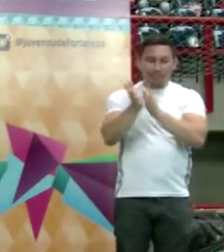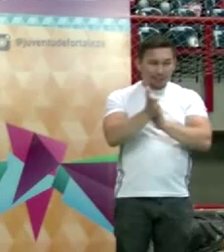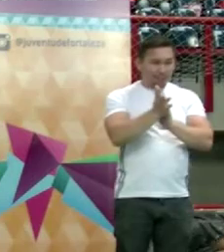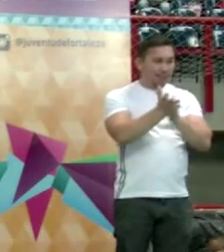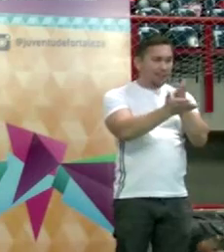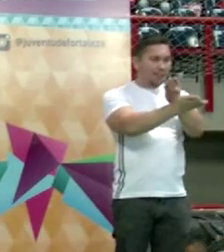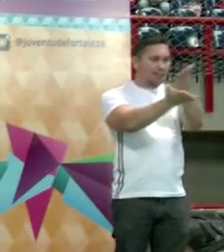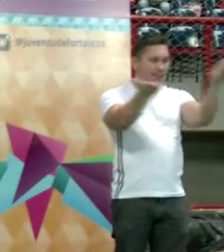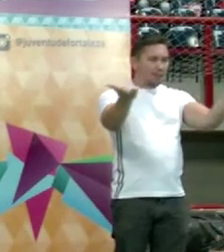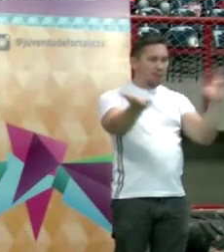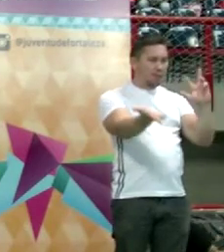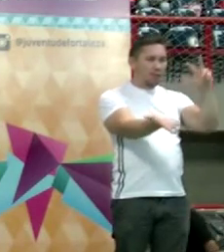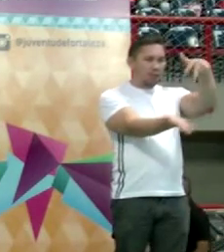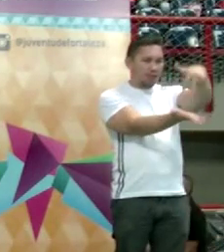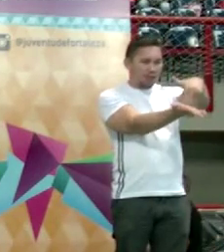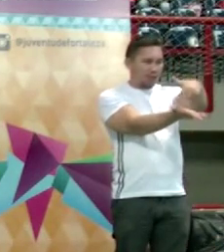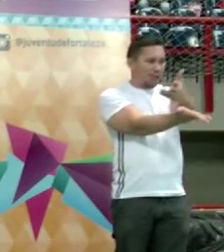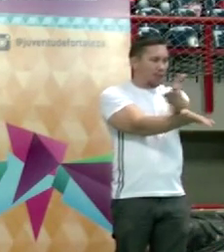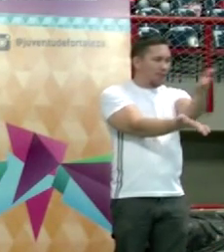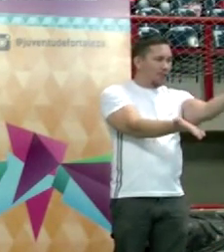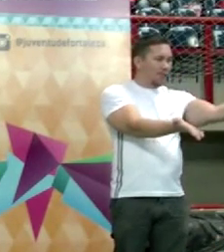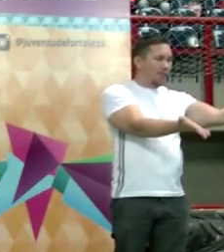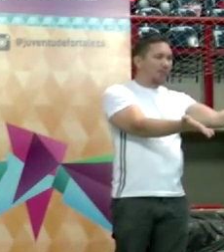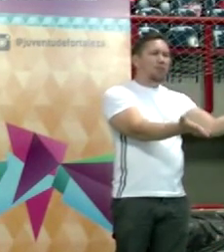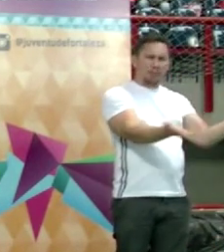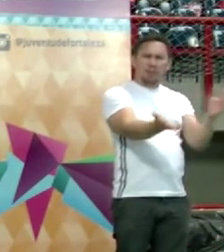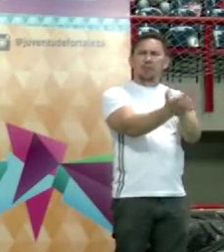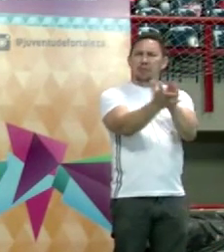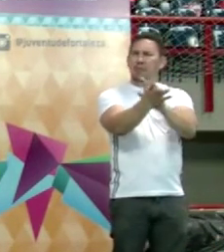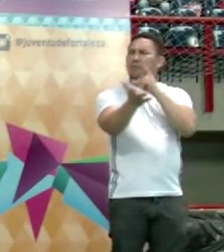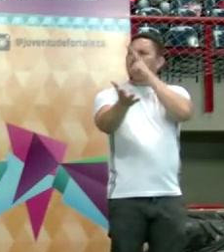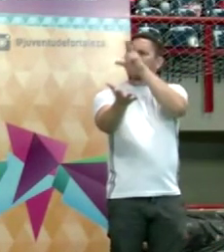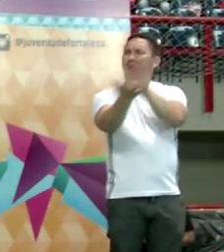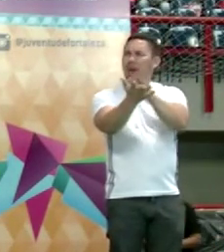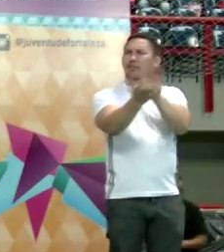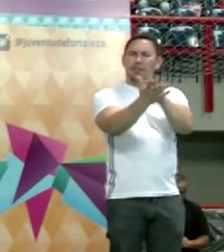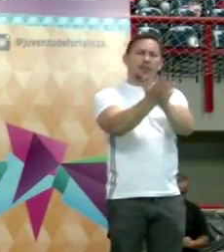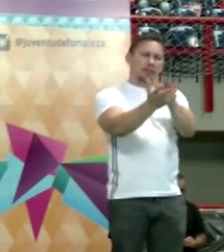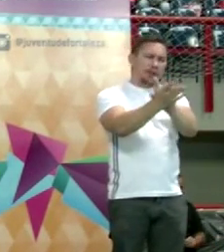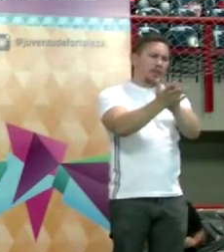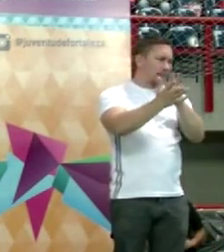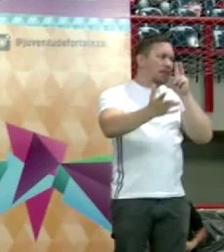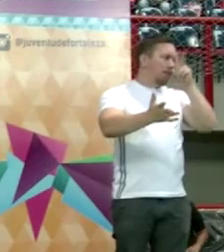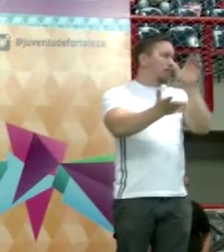Porque você está aqui até mais forte, né? Mais forte, mais forte.